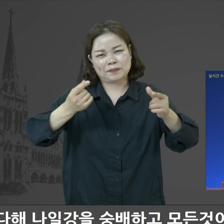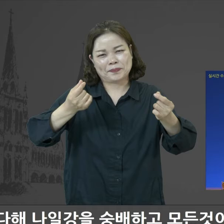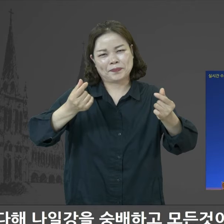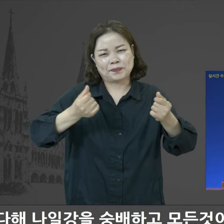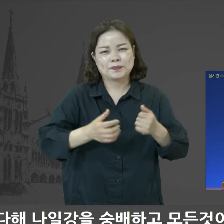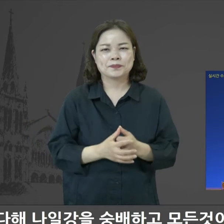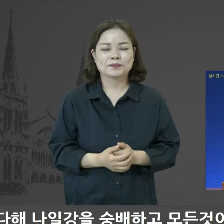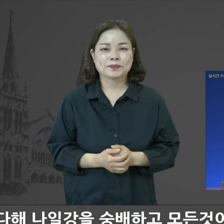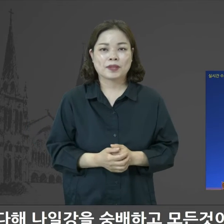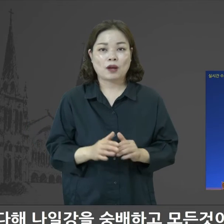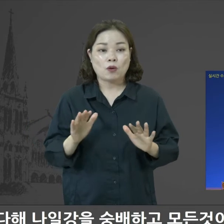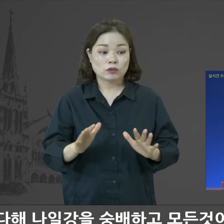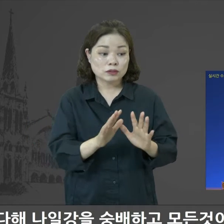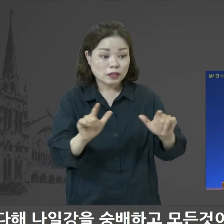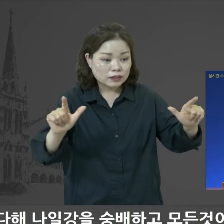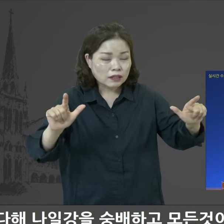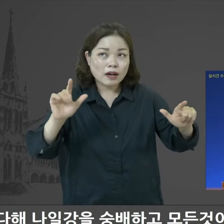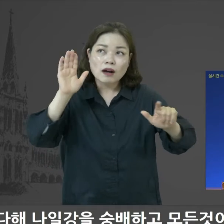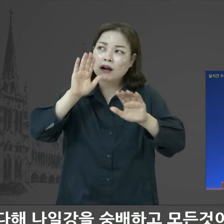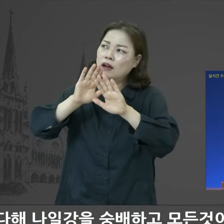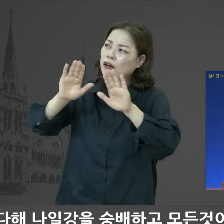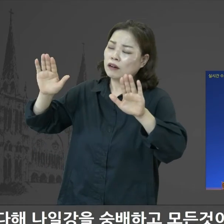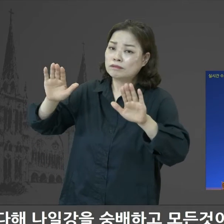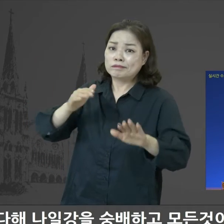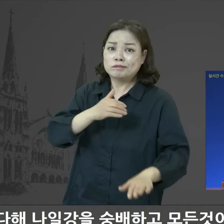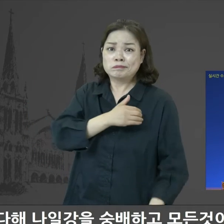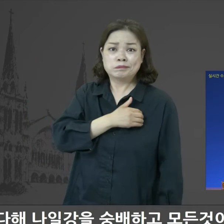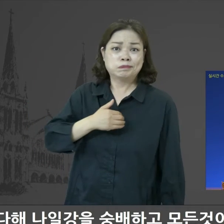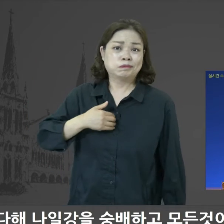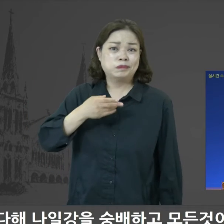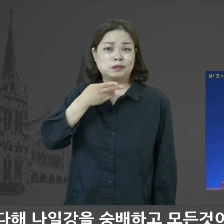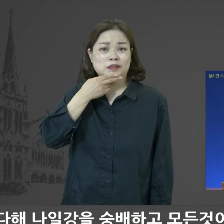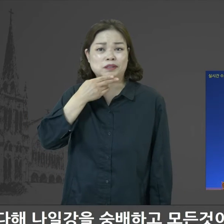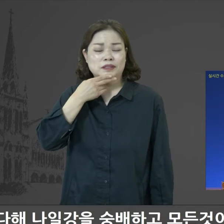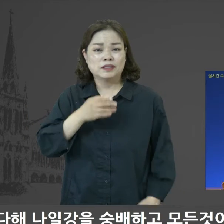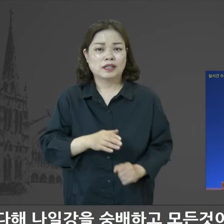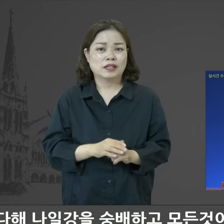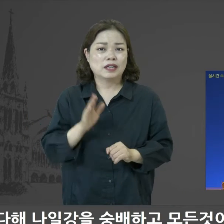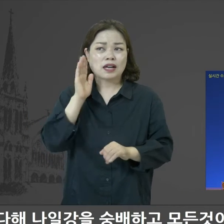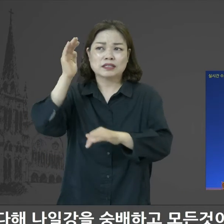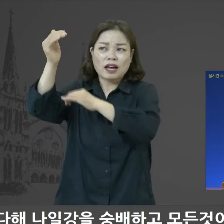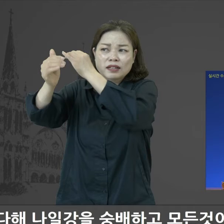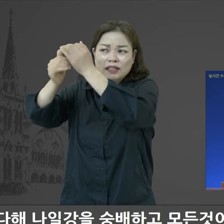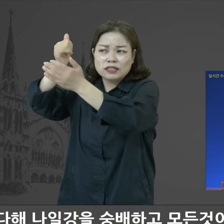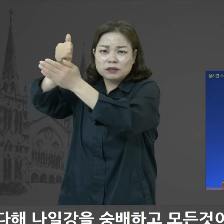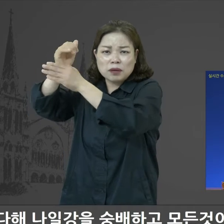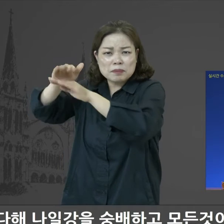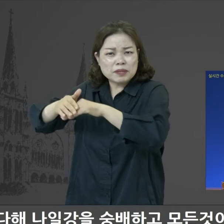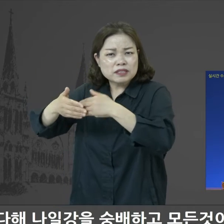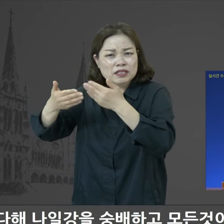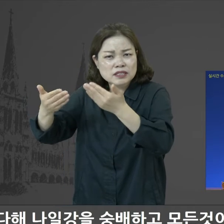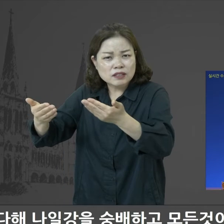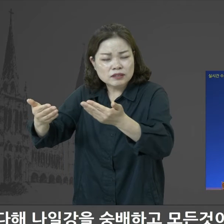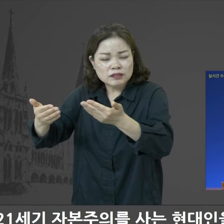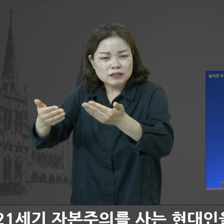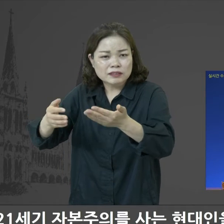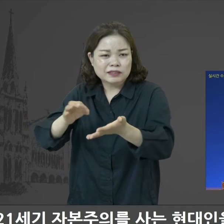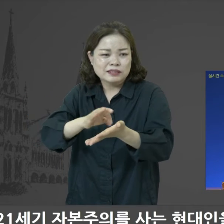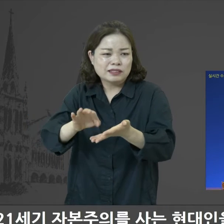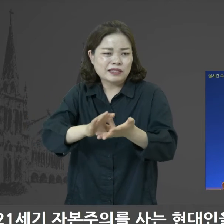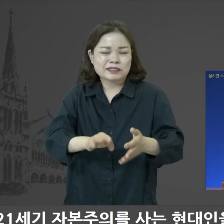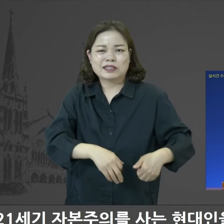같습니다. 오늘날의 사람들은 하늘을 쳐다볼 여유가 없습니다. 하늘의 하나님을 예배하는 것은 시간